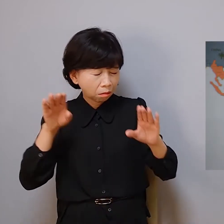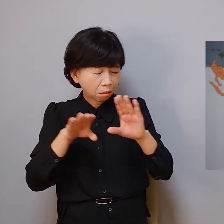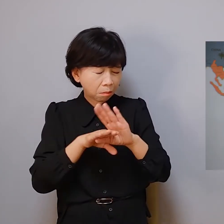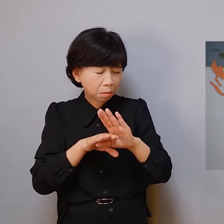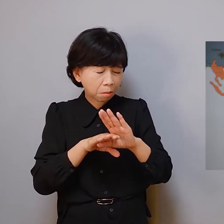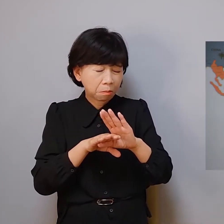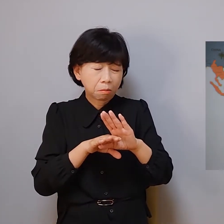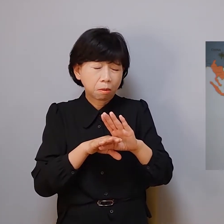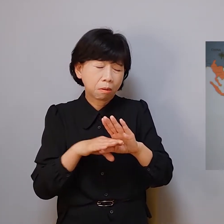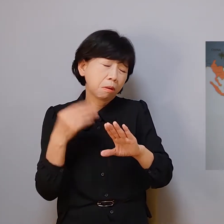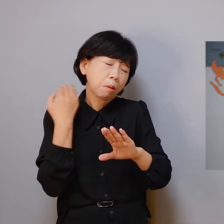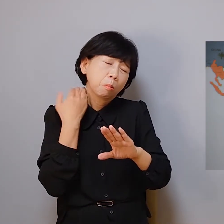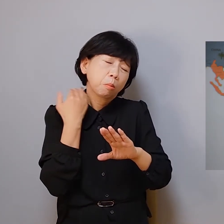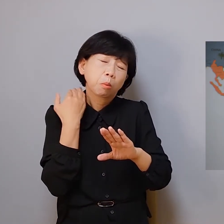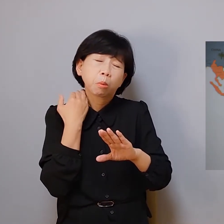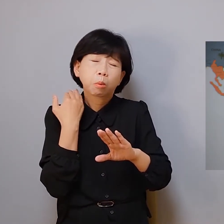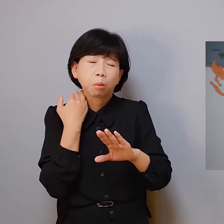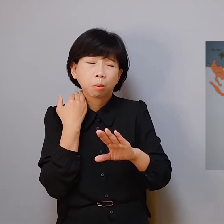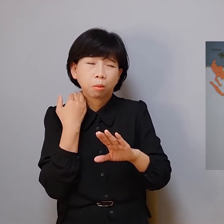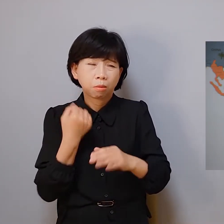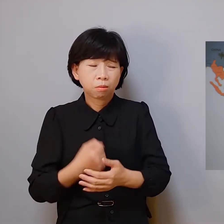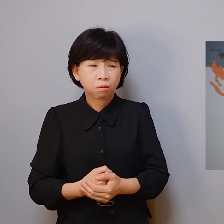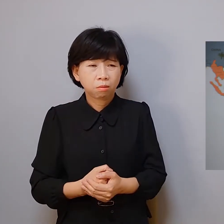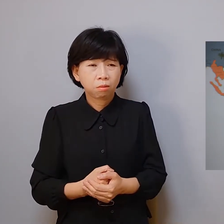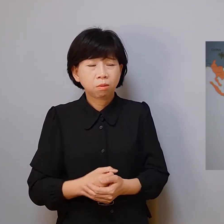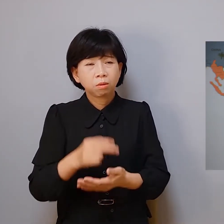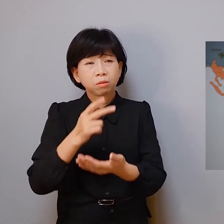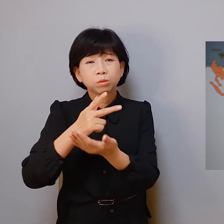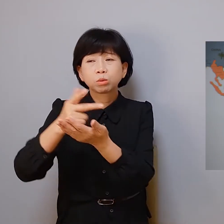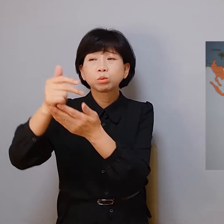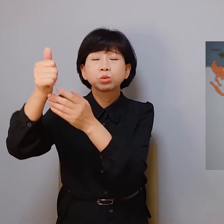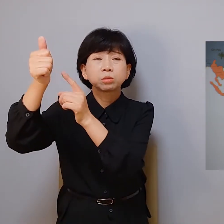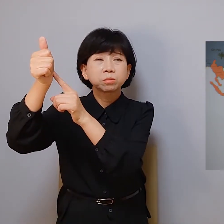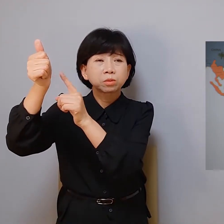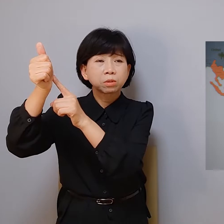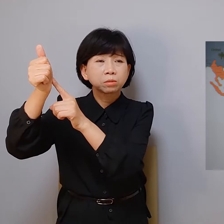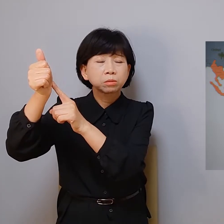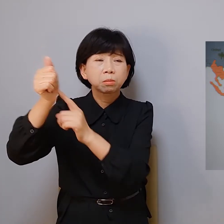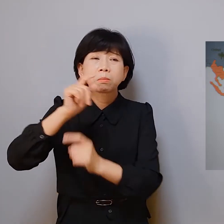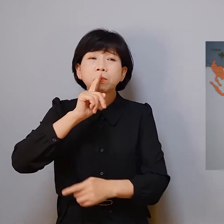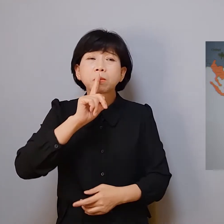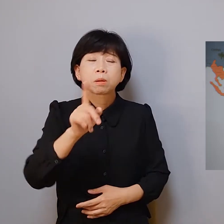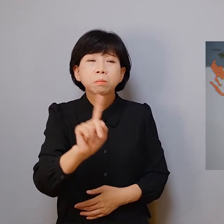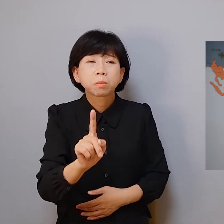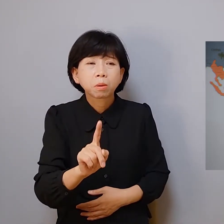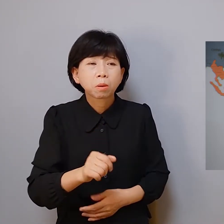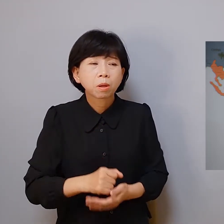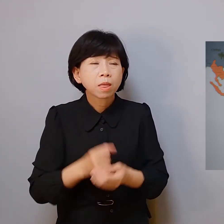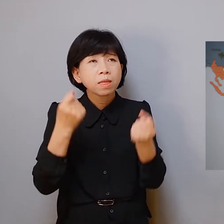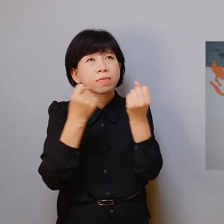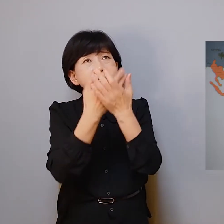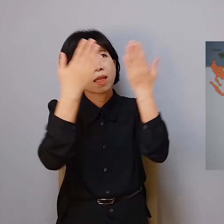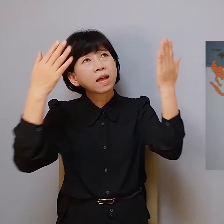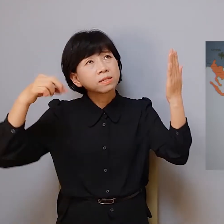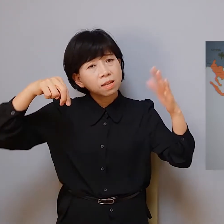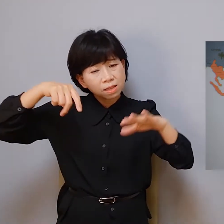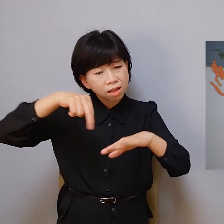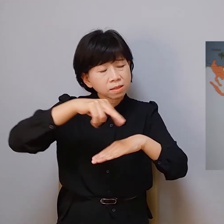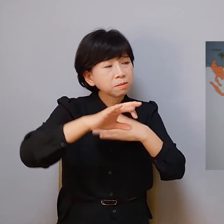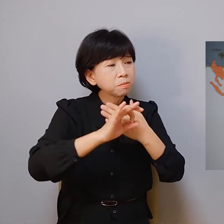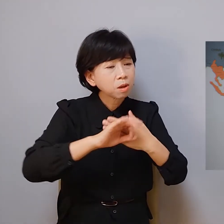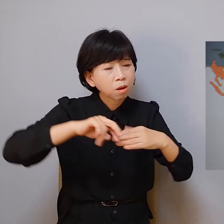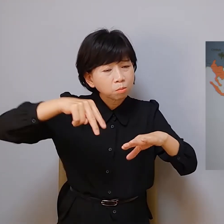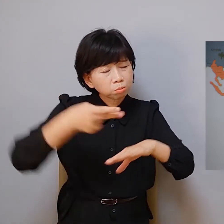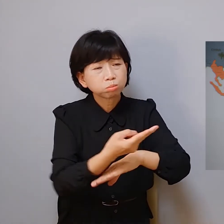캄캄하니까 아무것도 보이지 않는 거죠. 그러나 주님께서 또 이어서 말씀하시는 게 낮에 다니면